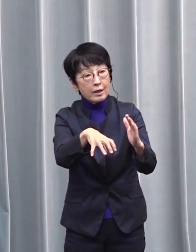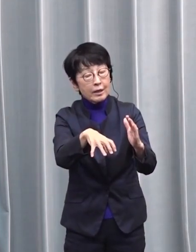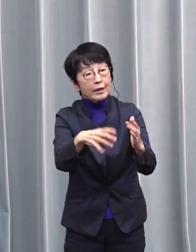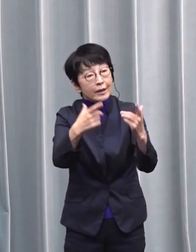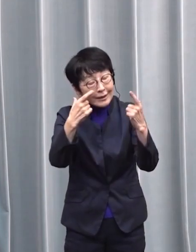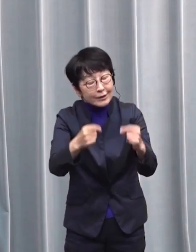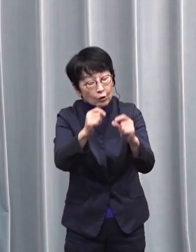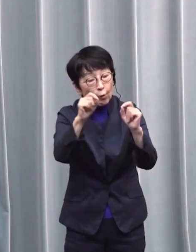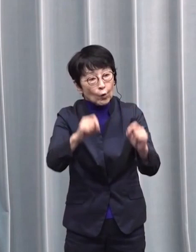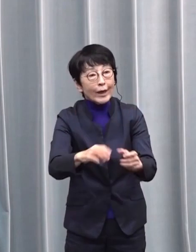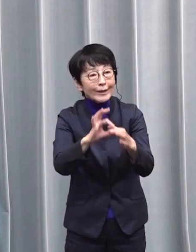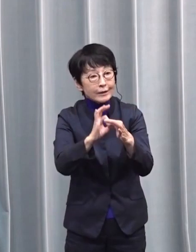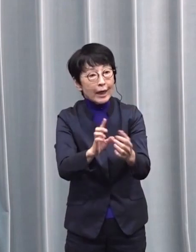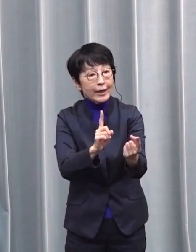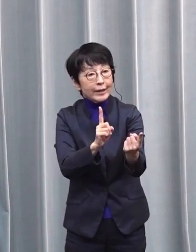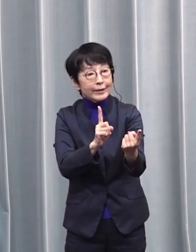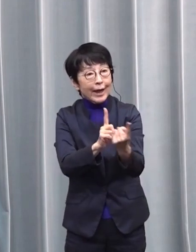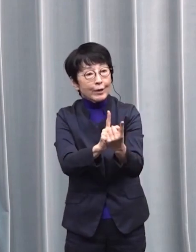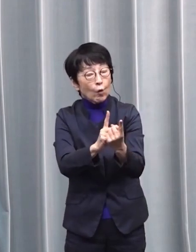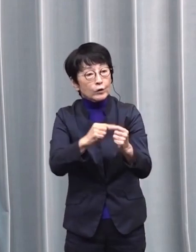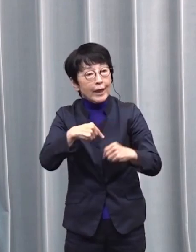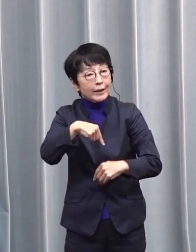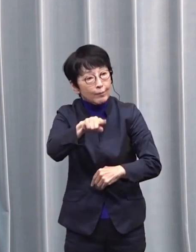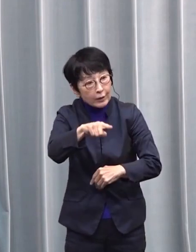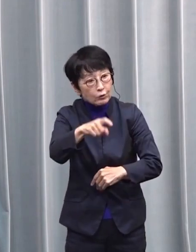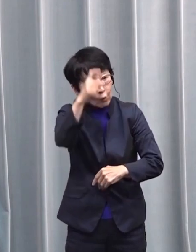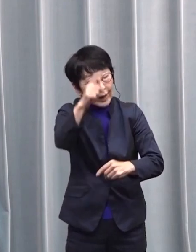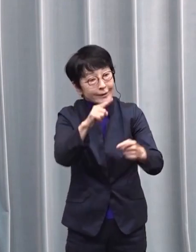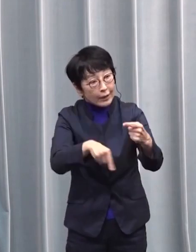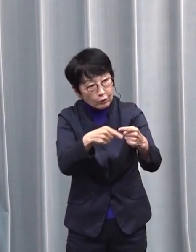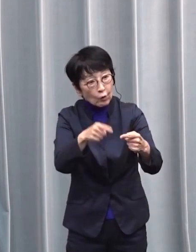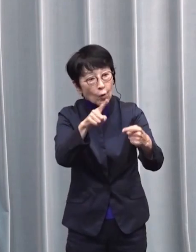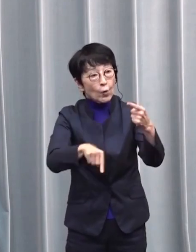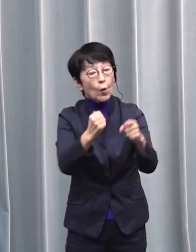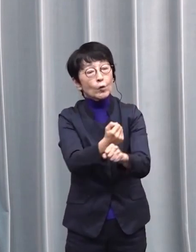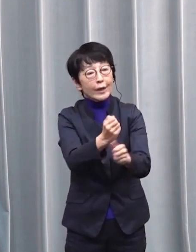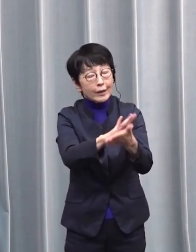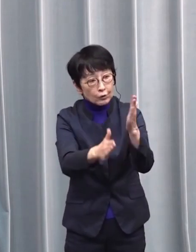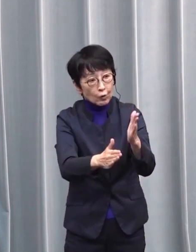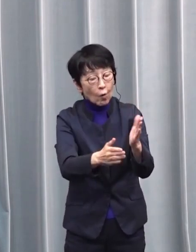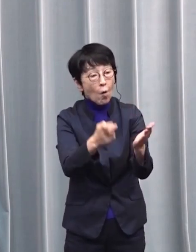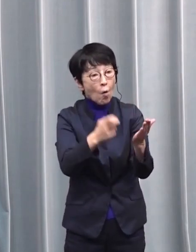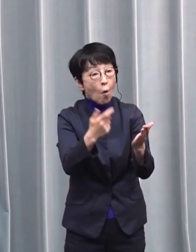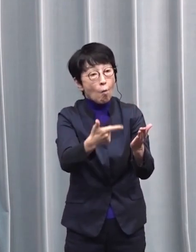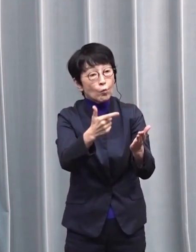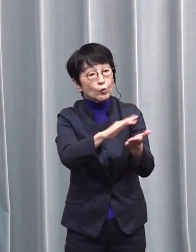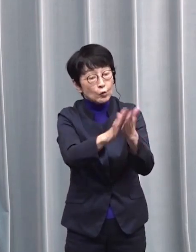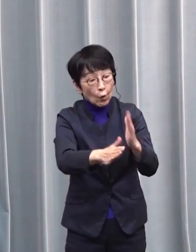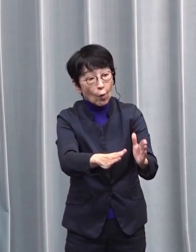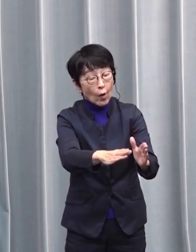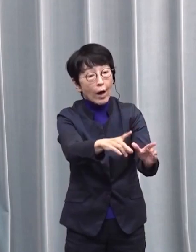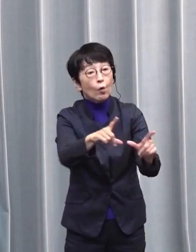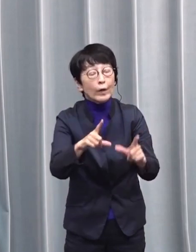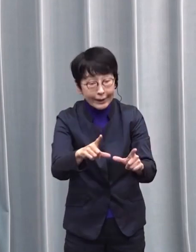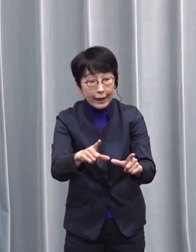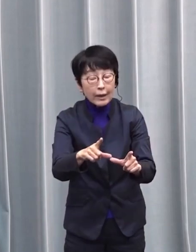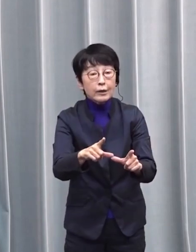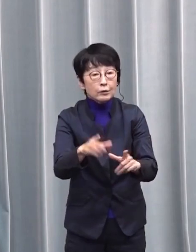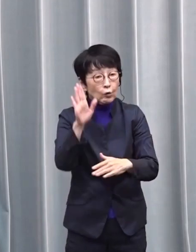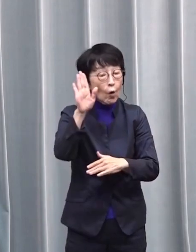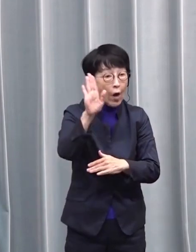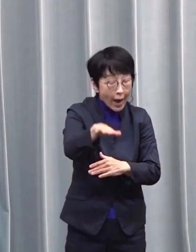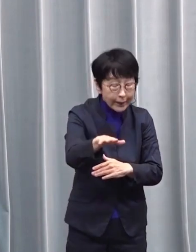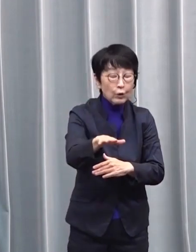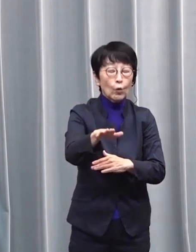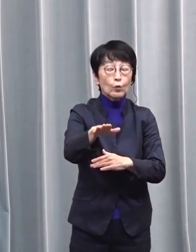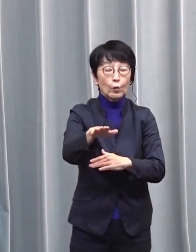とこの問題については対応してきますと、警察庁、厚生省、法務省が対応してきますと答えて、それ以降、2004年に性加害が民事で